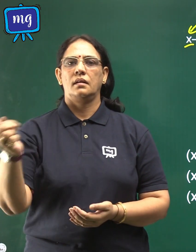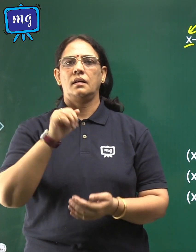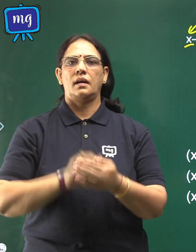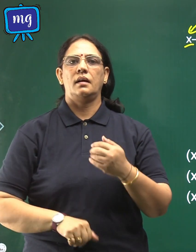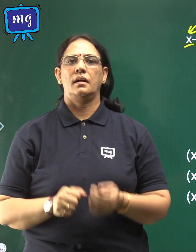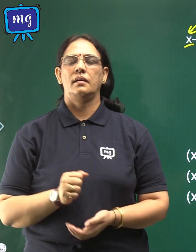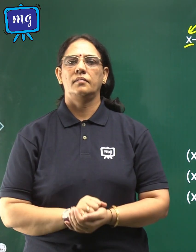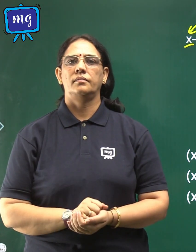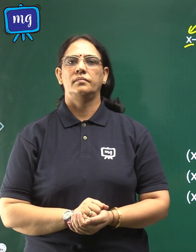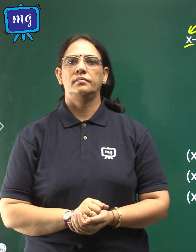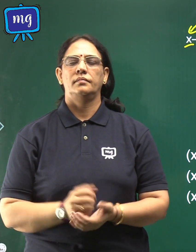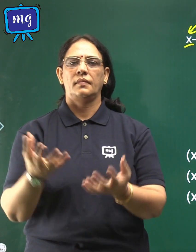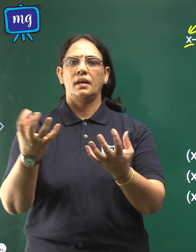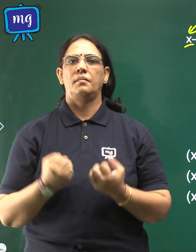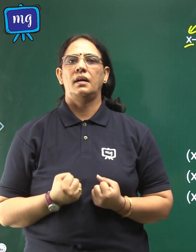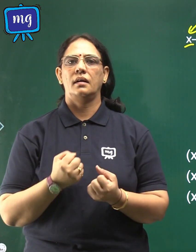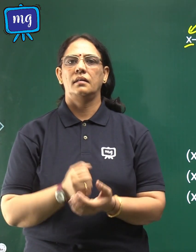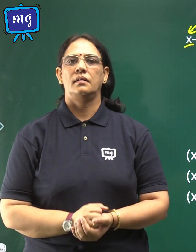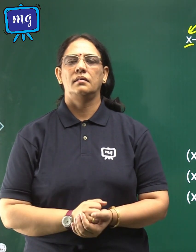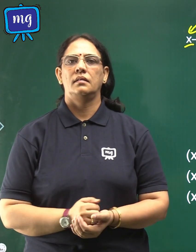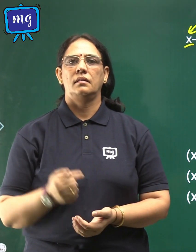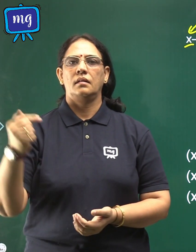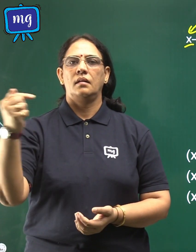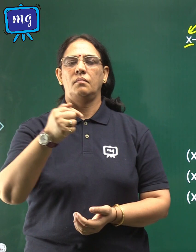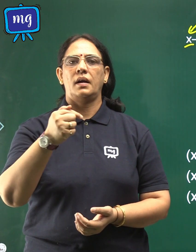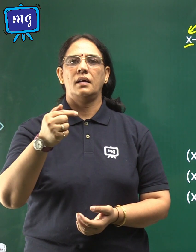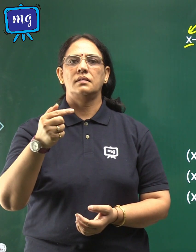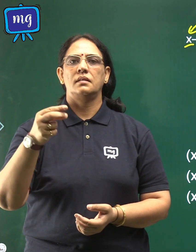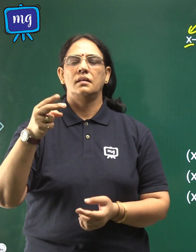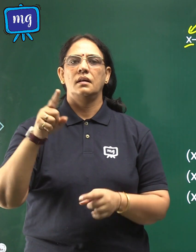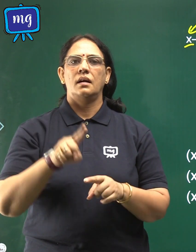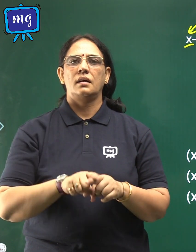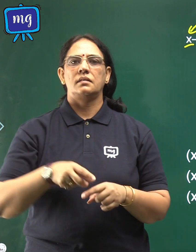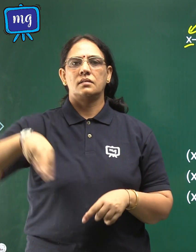घटाएंगे, क्या आया? माइनस एक्स स्क्वायर